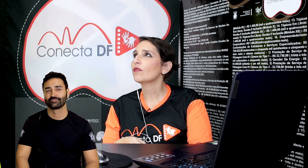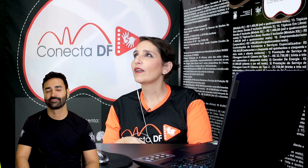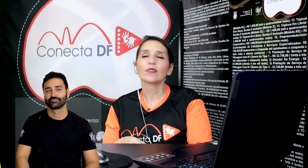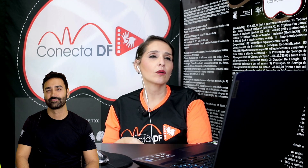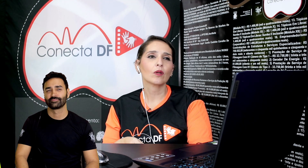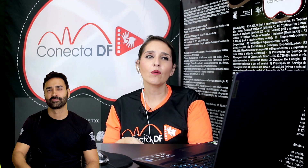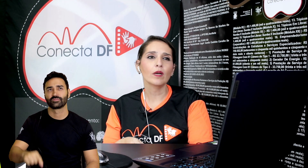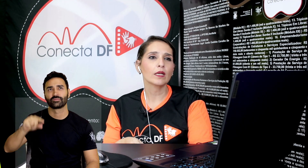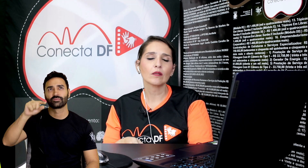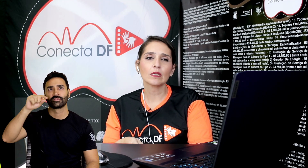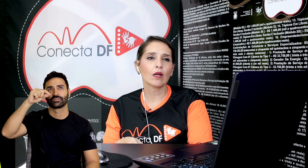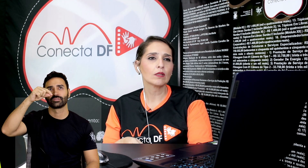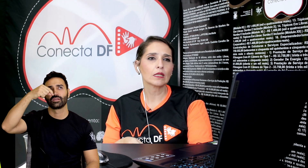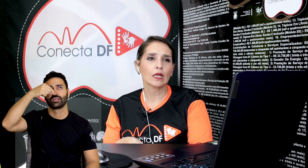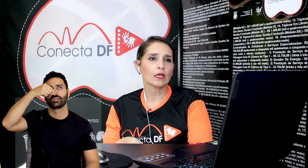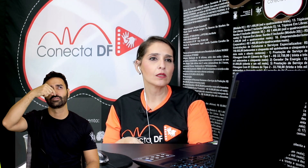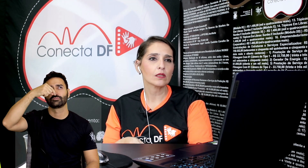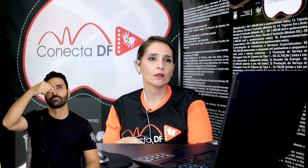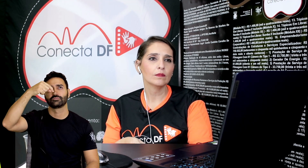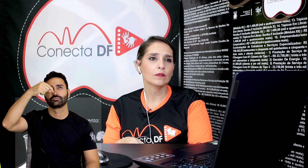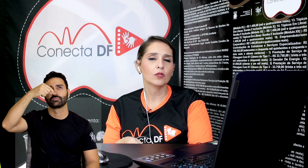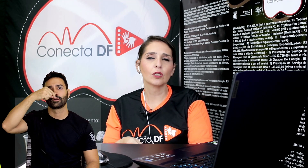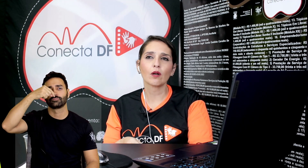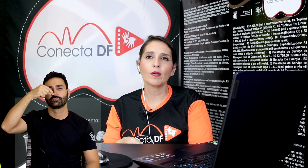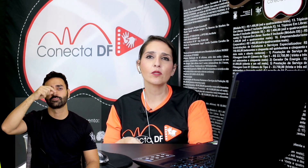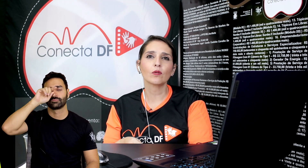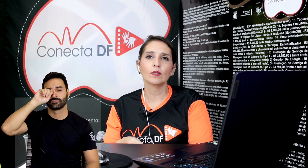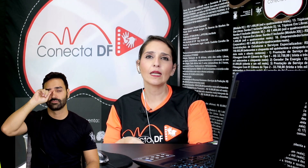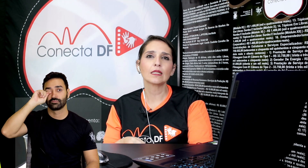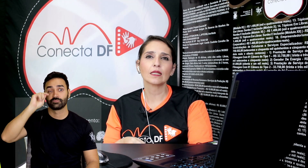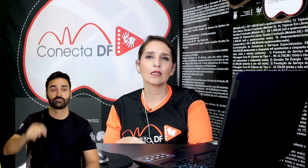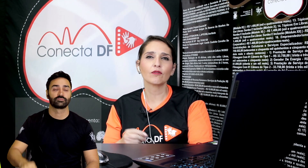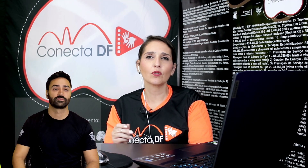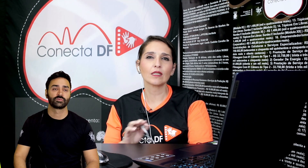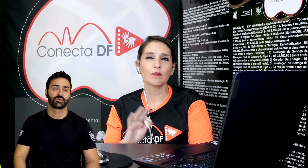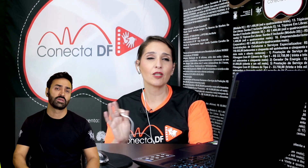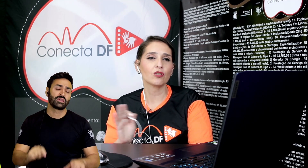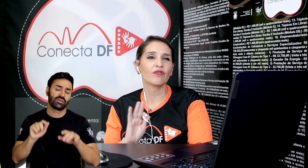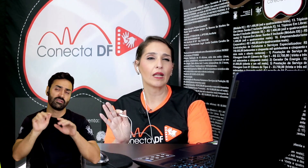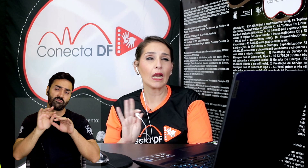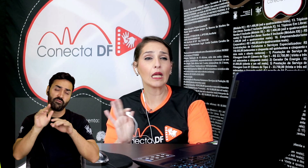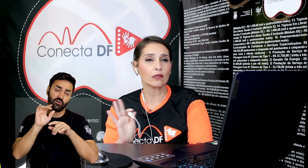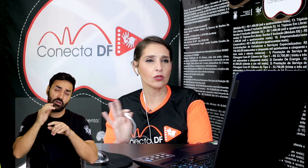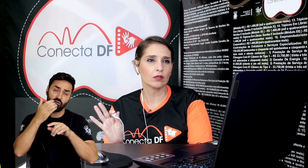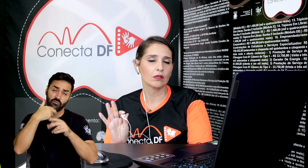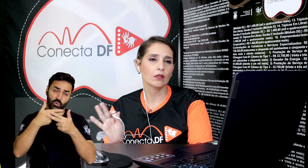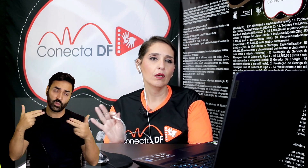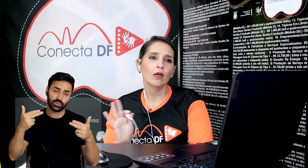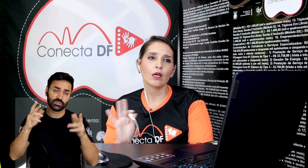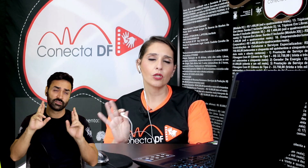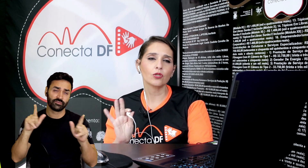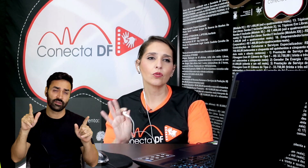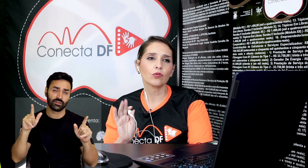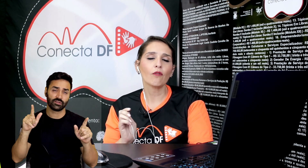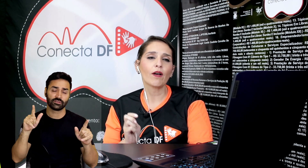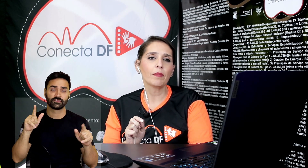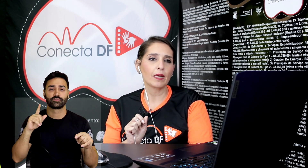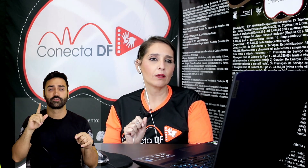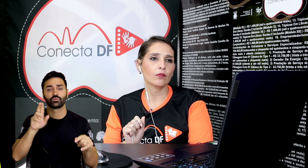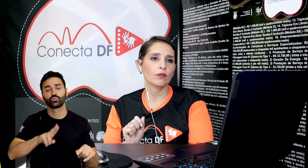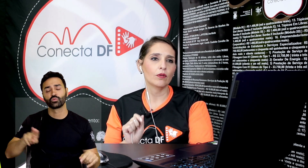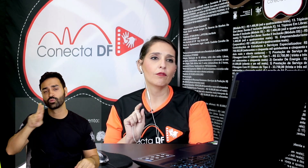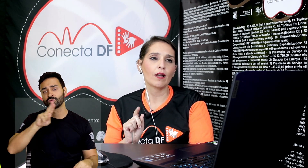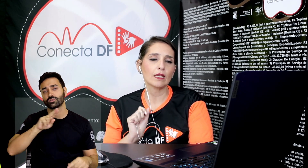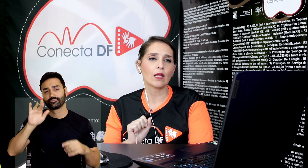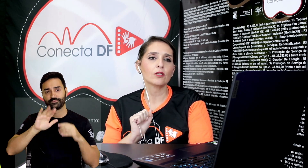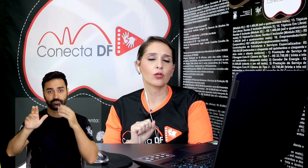Eu confesso que eu não conheço o sinal de cereja. Geralmente, quando é assim, essas frutas mais diferentes, a gente usa o